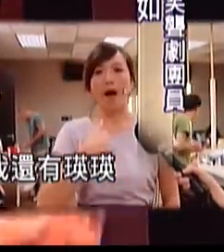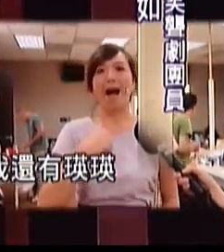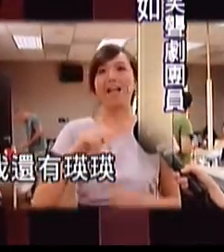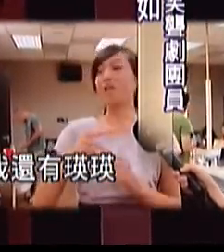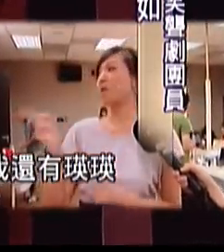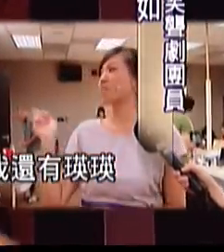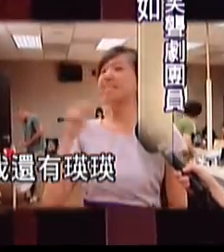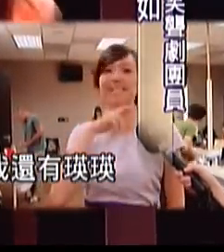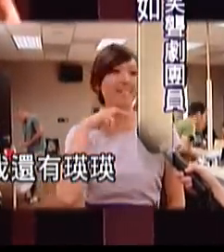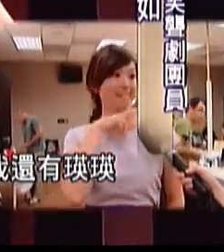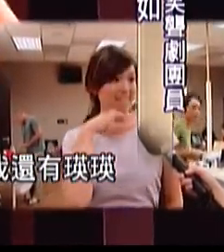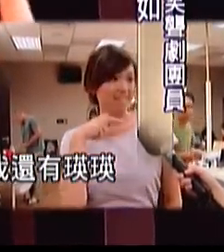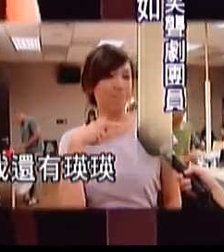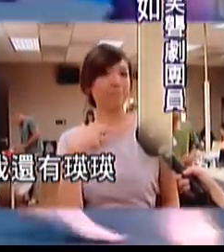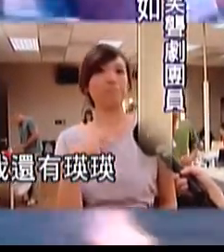还有你。